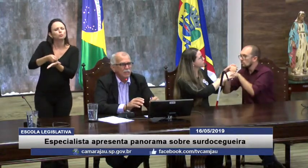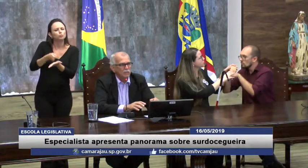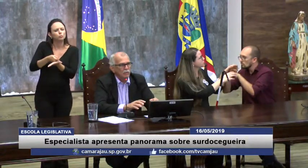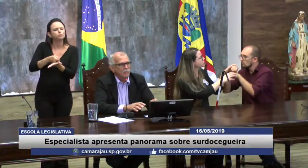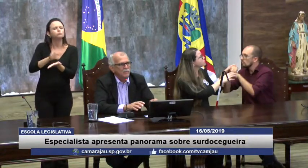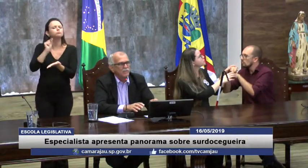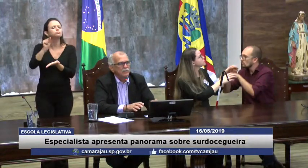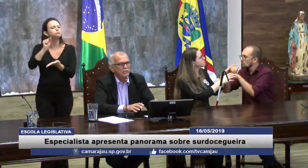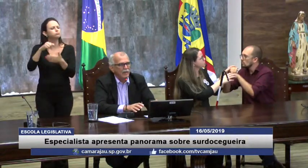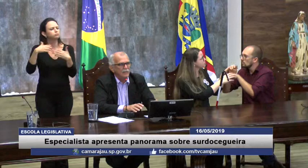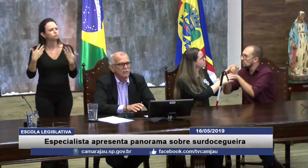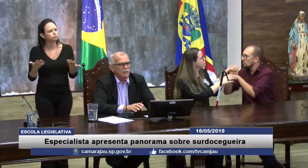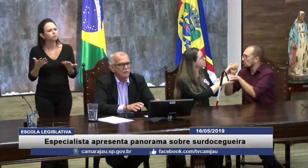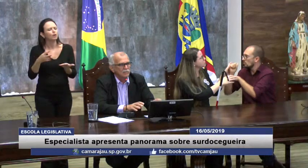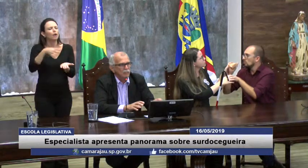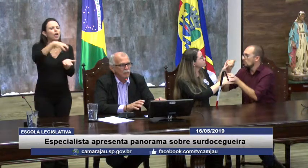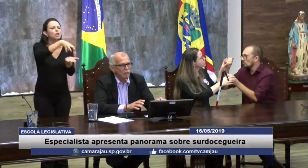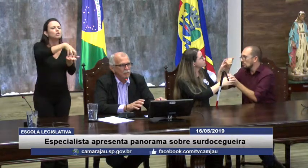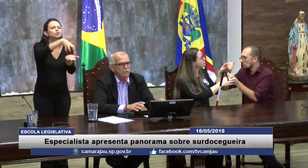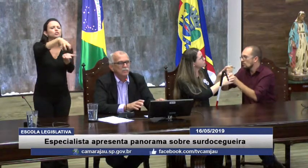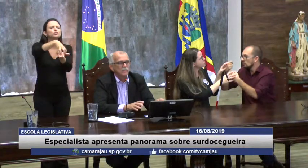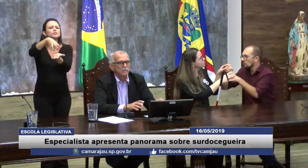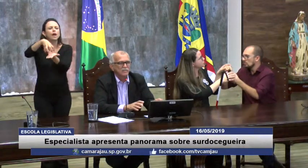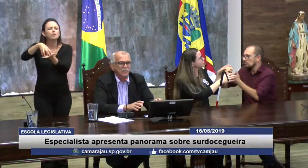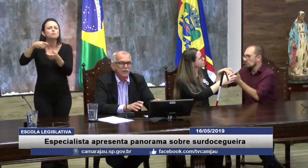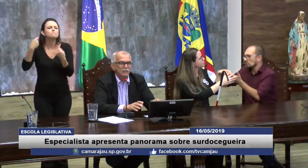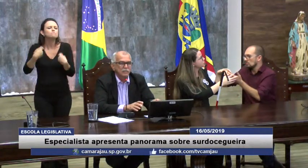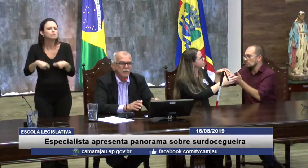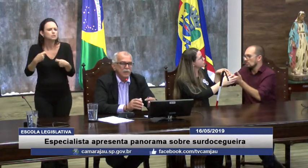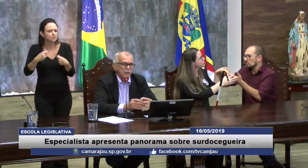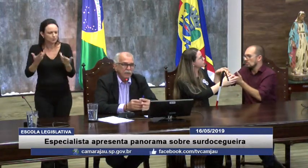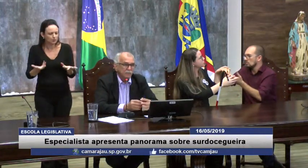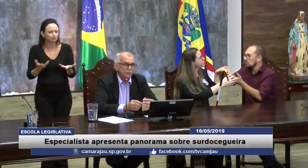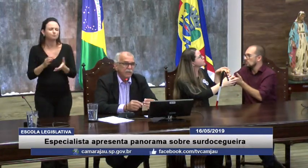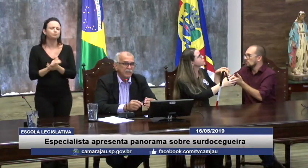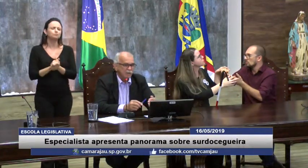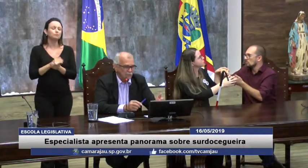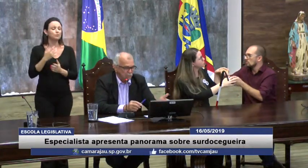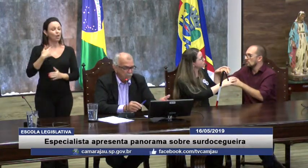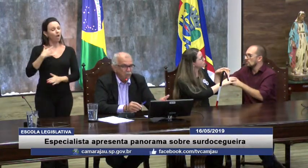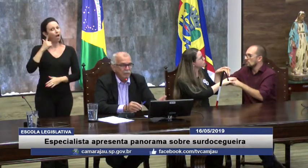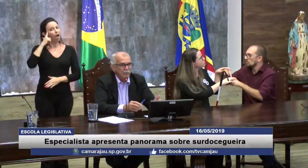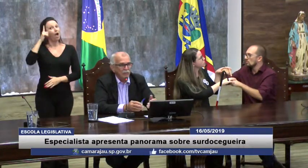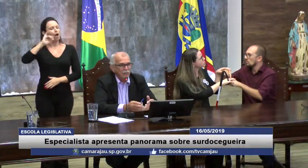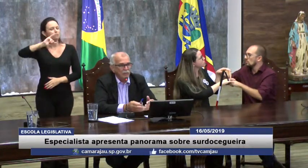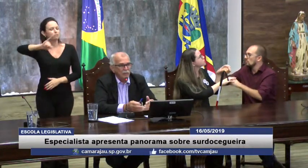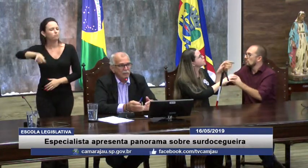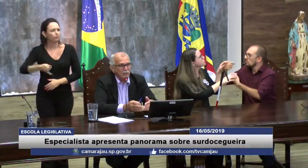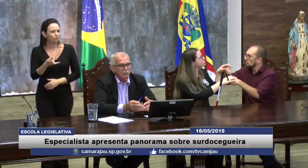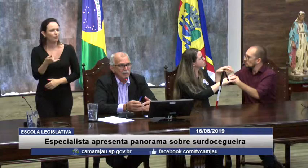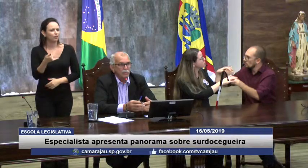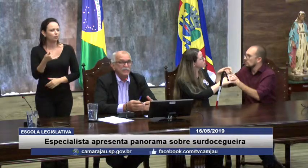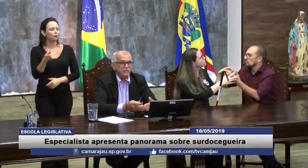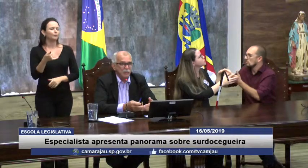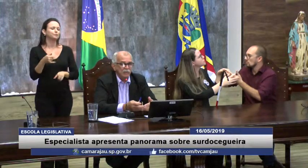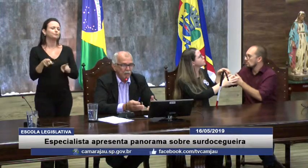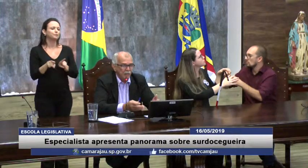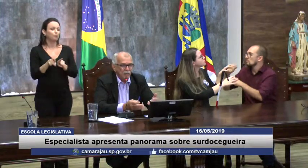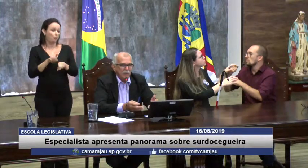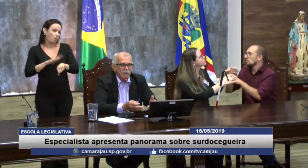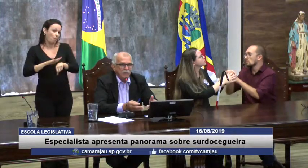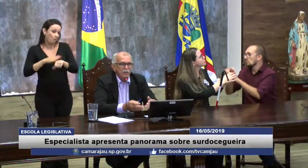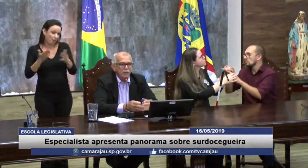reivindicações de algumas entidades de nossa cidade. E aproveitei também, na